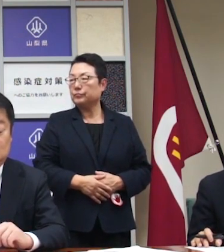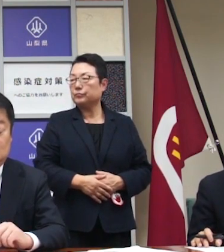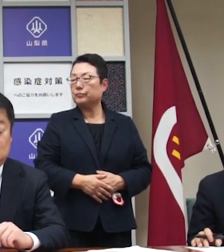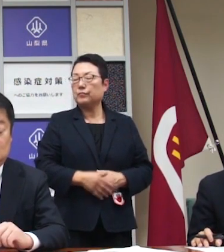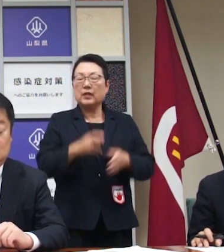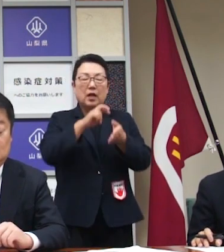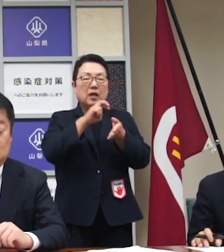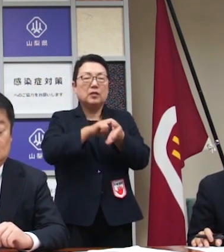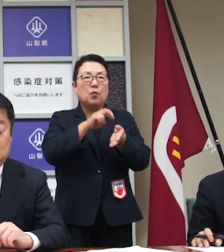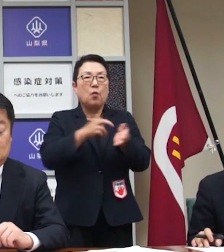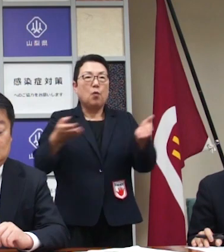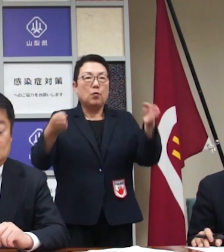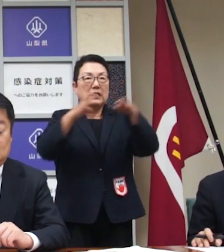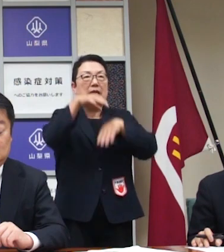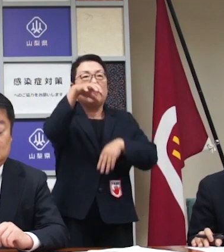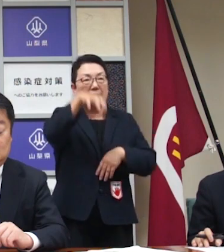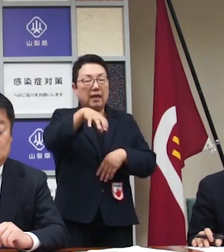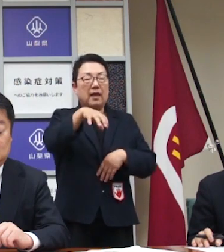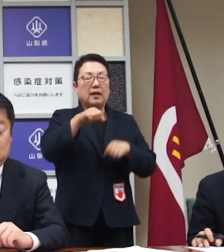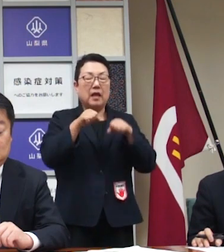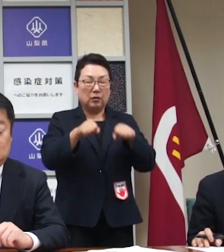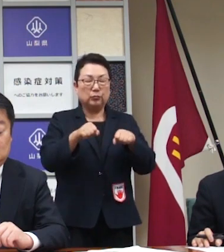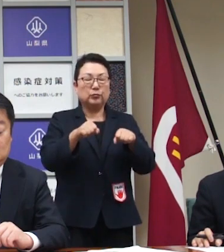その医療機関でやる